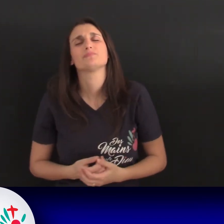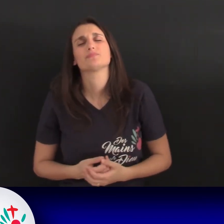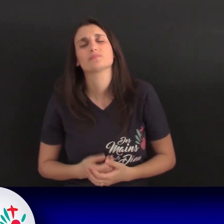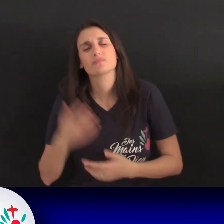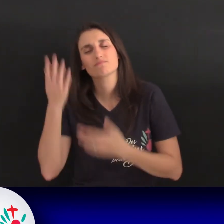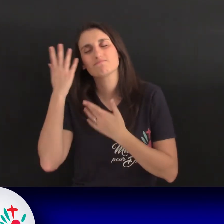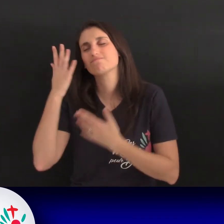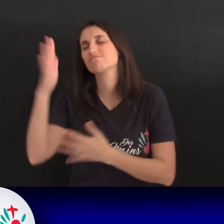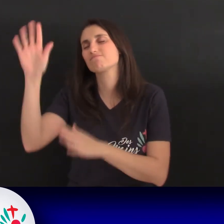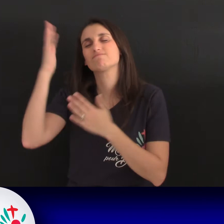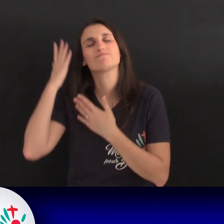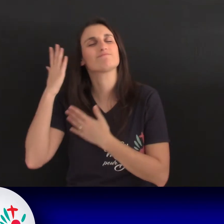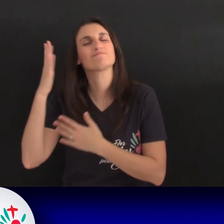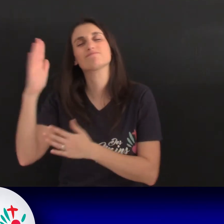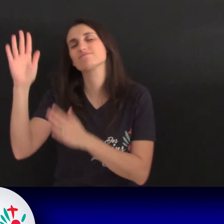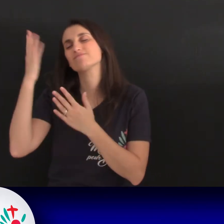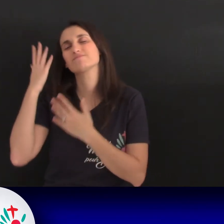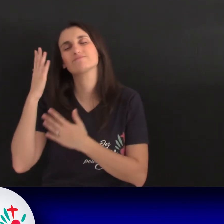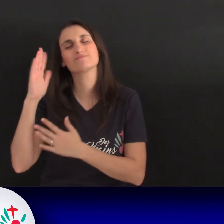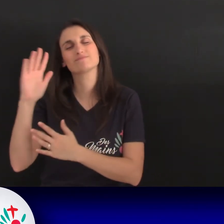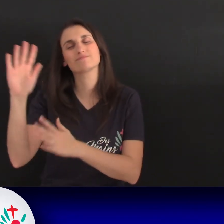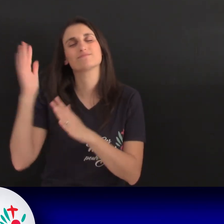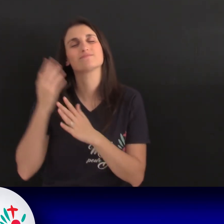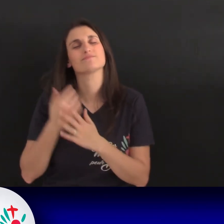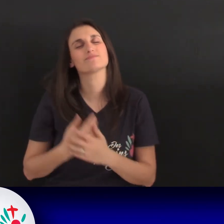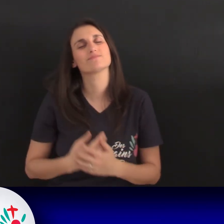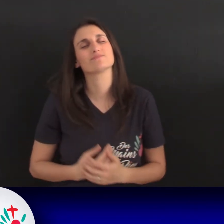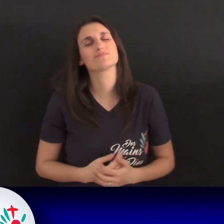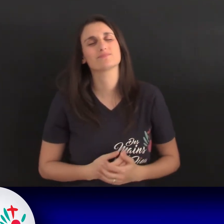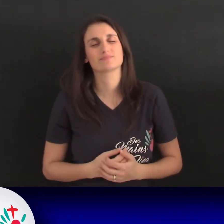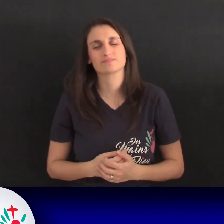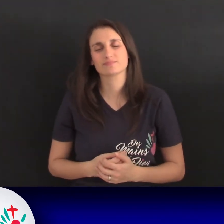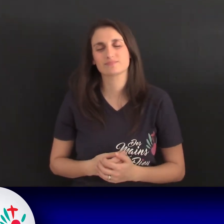Sois loué, Jésus.